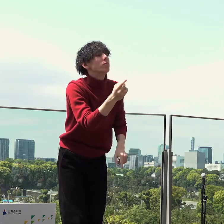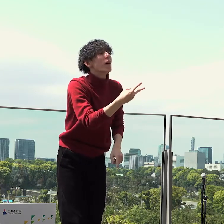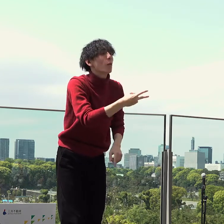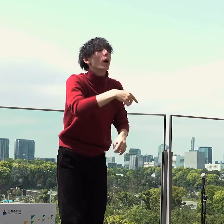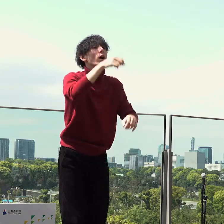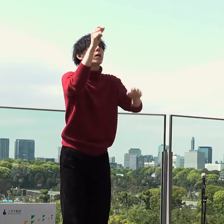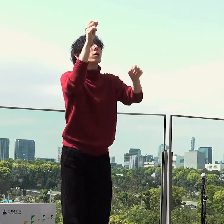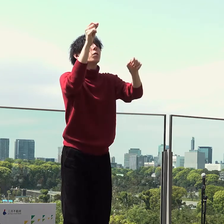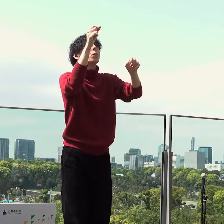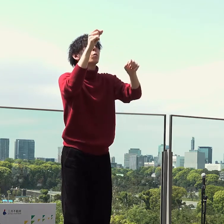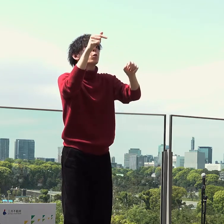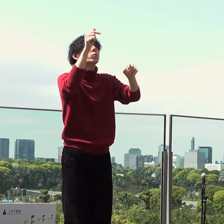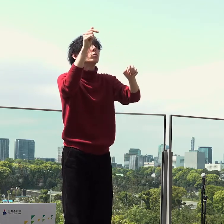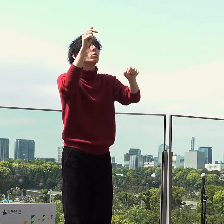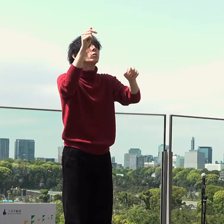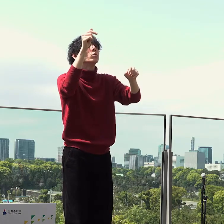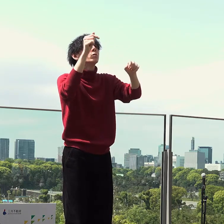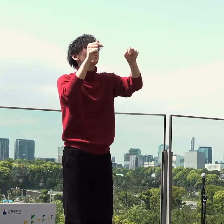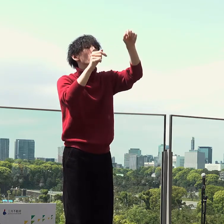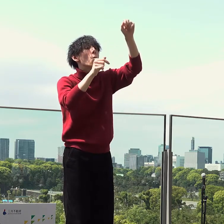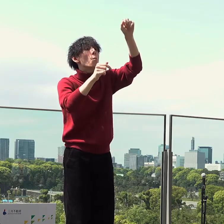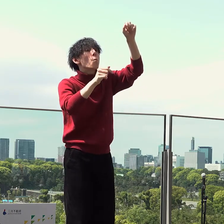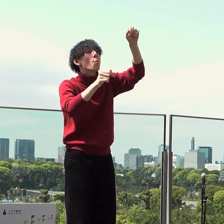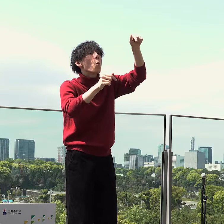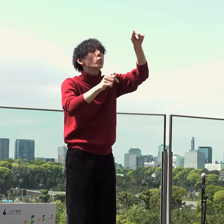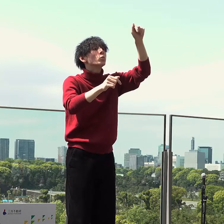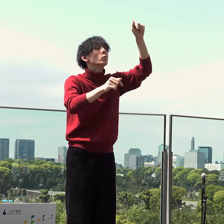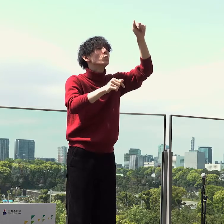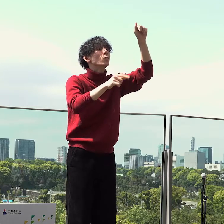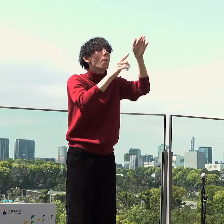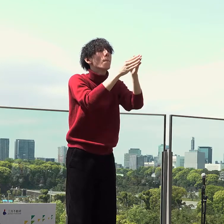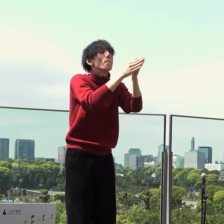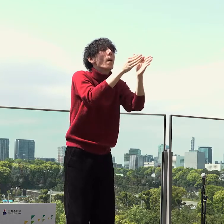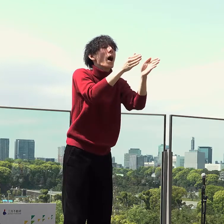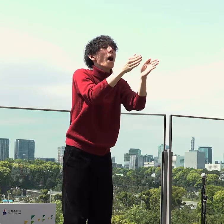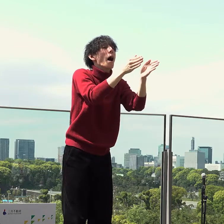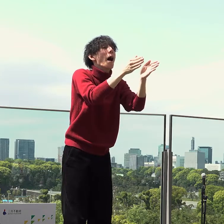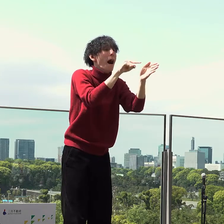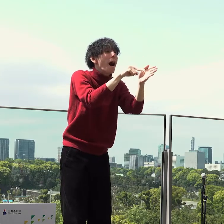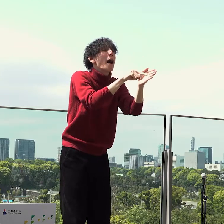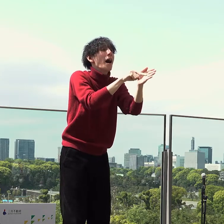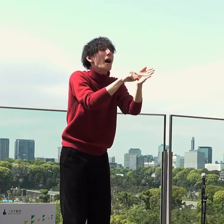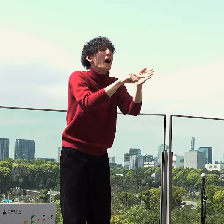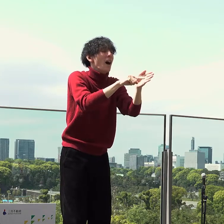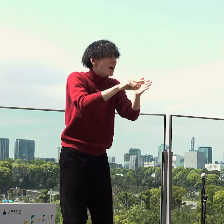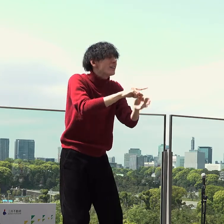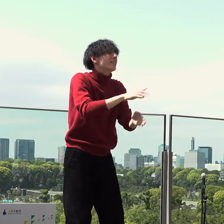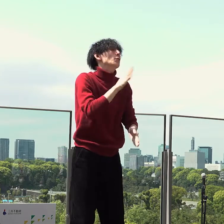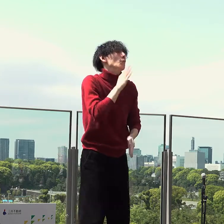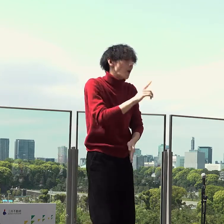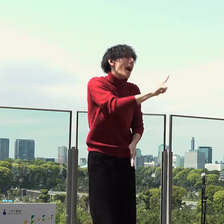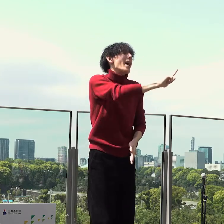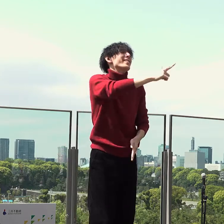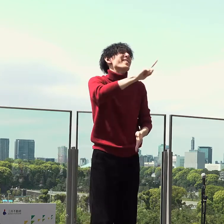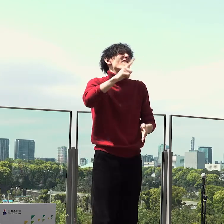ツと降っていたりだとか、ポツ ポツッと一つ一つ間があったりだ